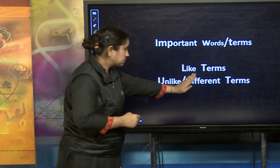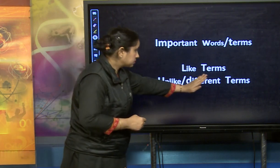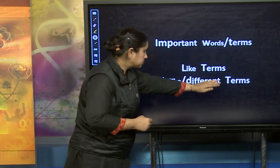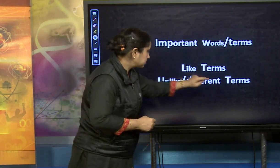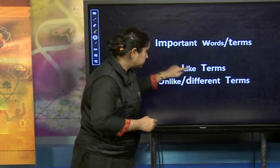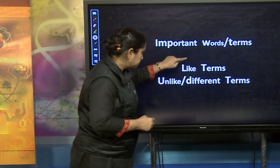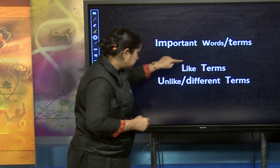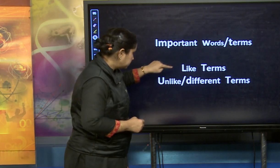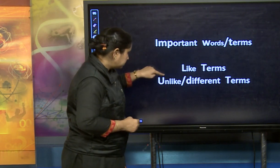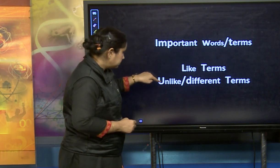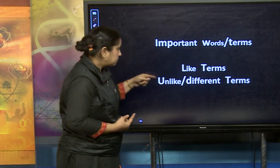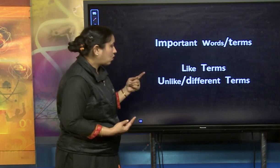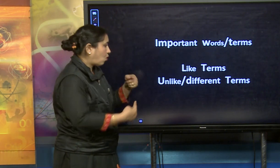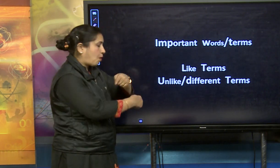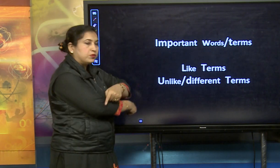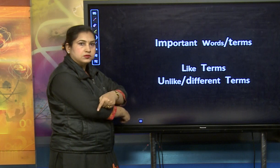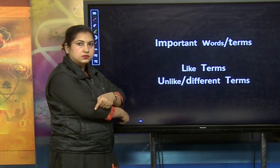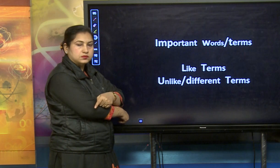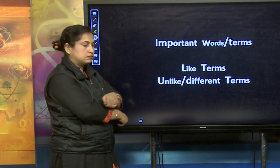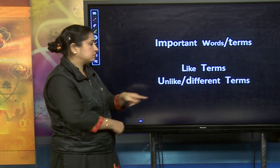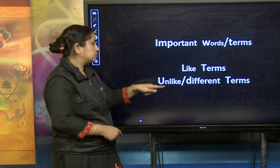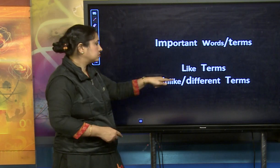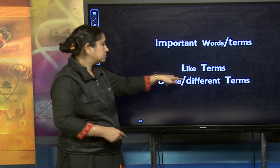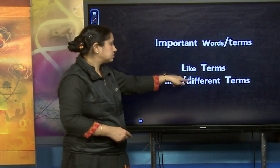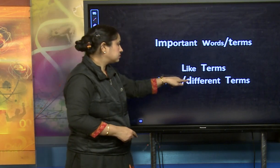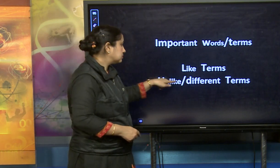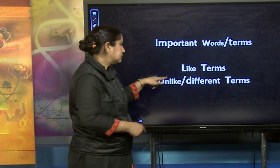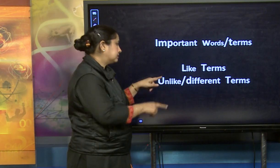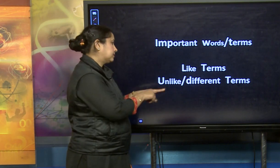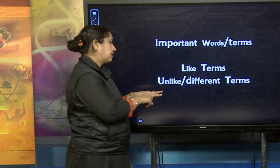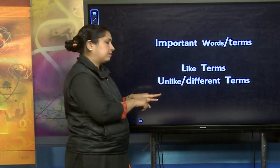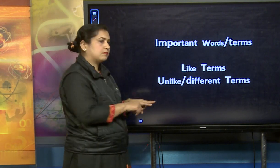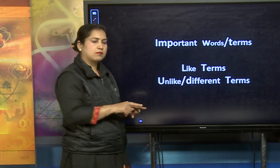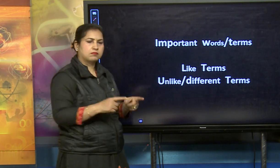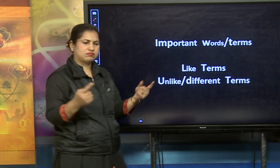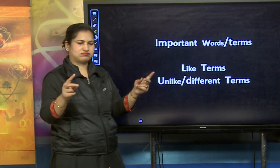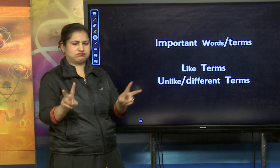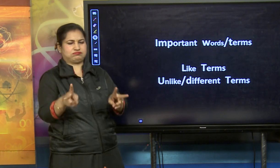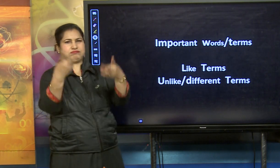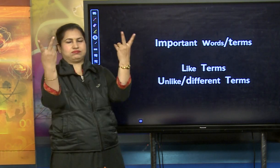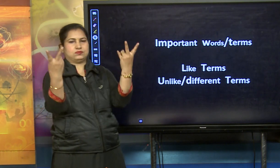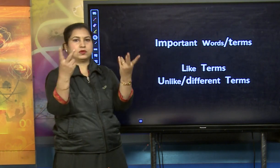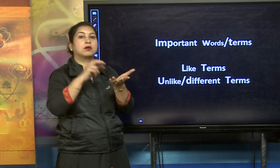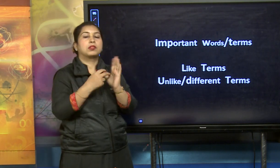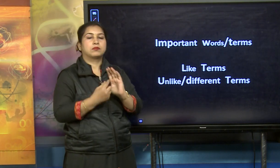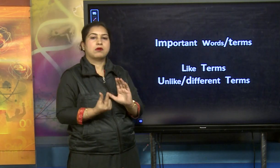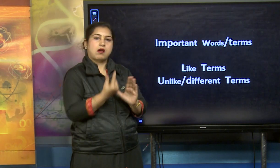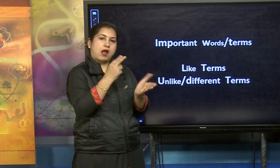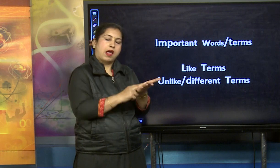पॉम्स देखिए यह दोनों लाइक ओर अनलाइक एक-दूसरे के विपरीत हैं तो डिफरेंट कई इशारा यह है